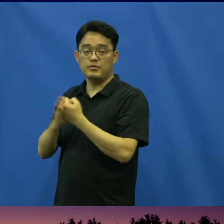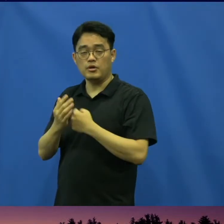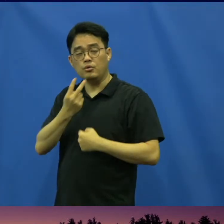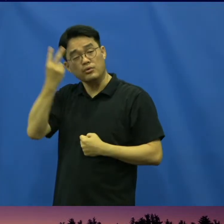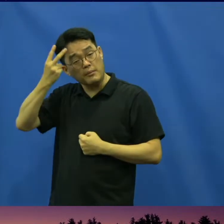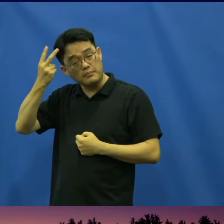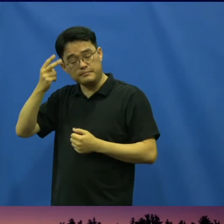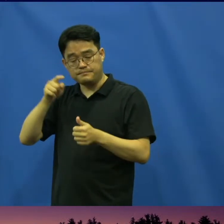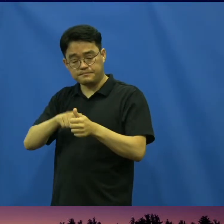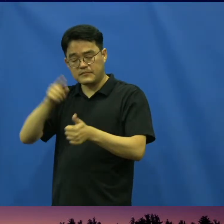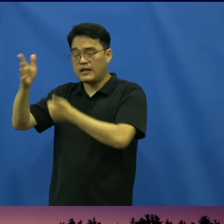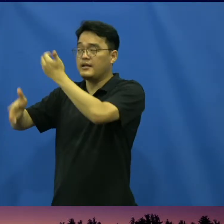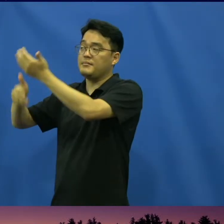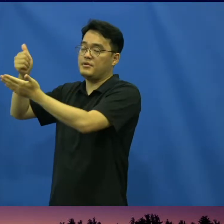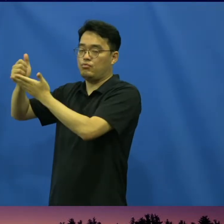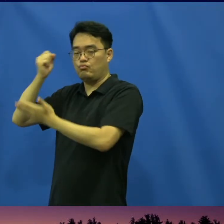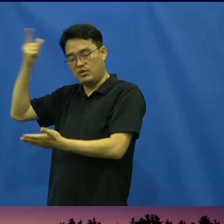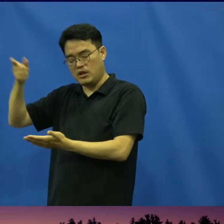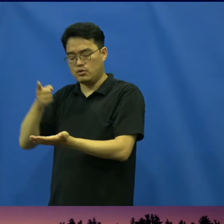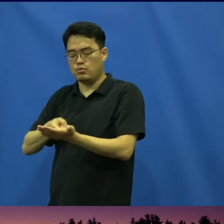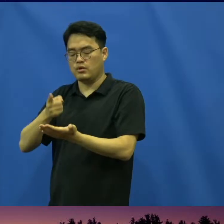파워풀하겠어요.